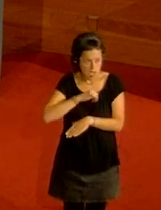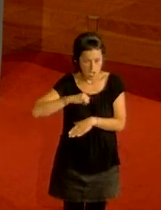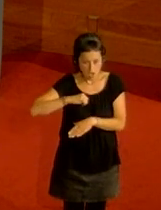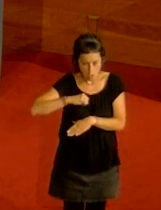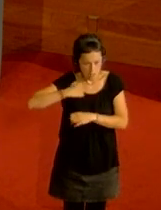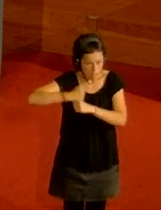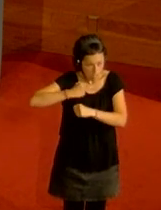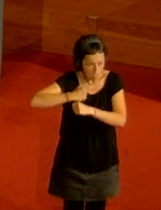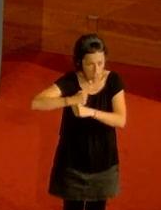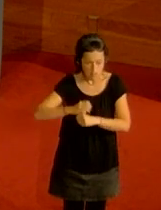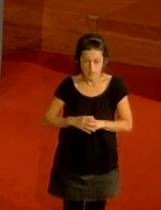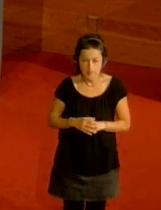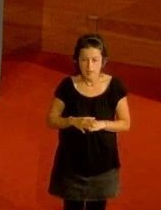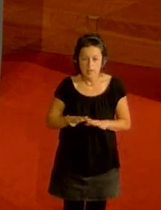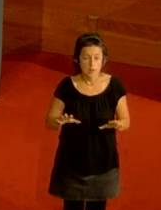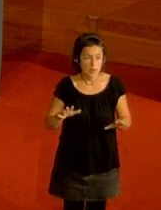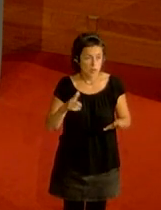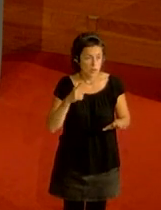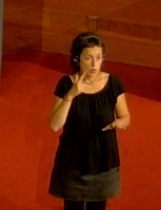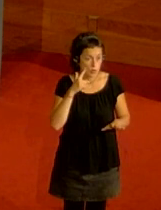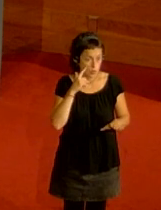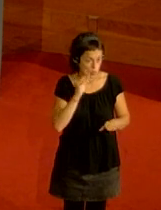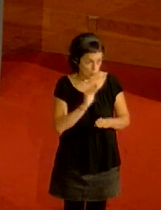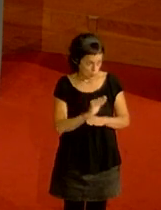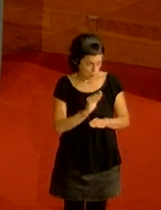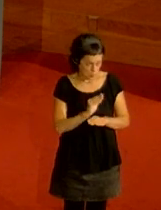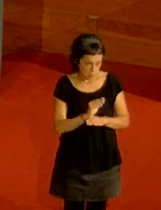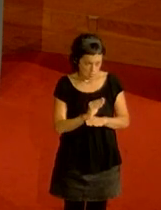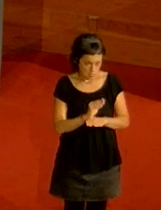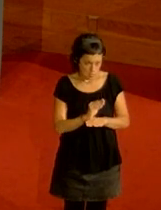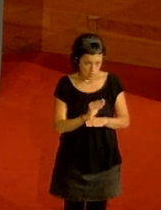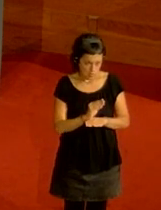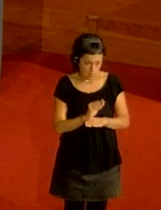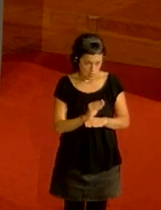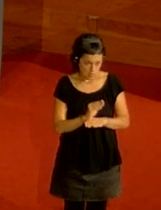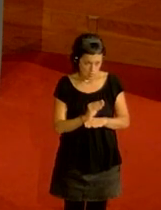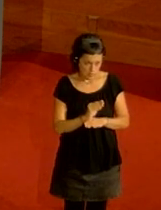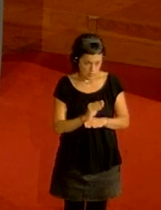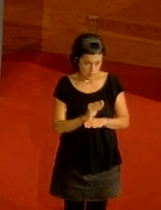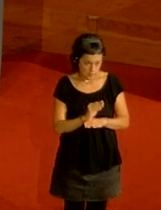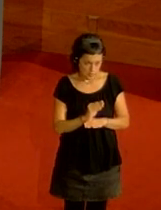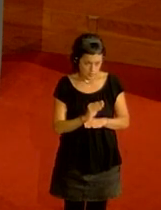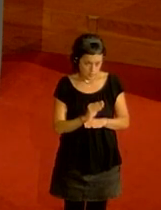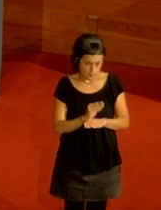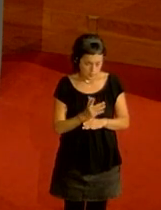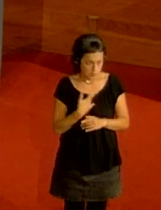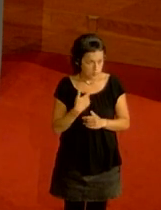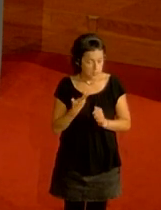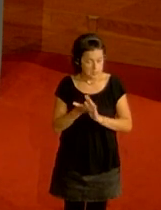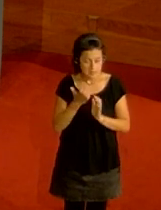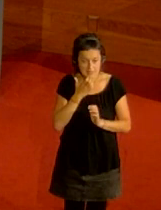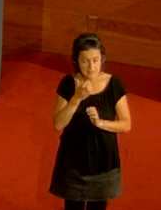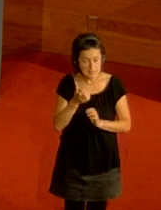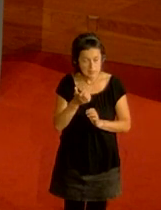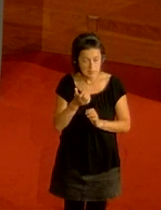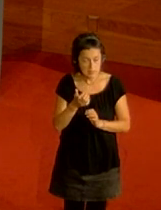ojo que no s que no se llama la atención eh al a se llama la atención a una primera persona del singular yo no se